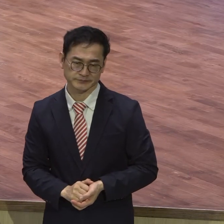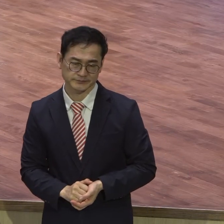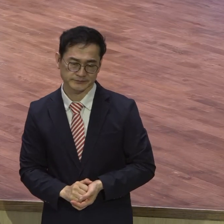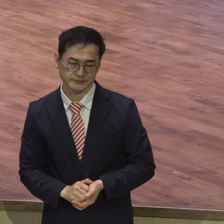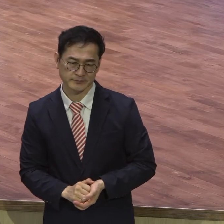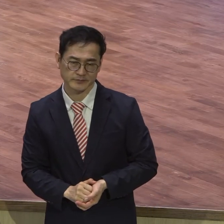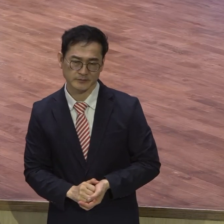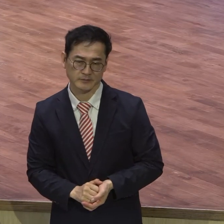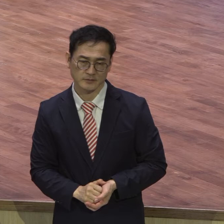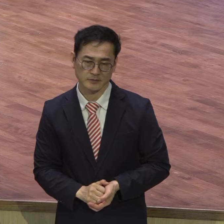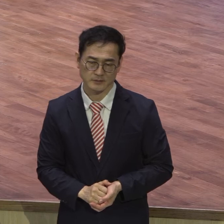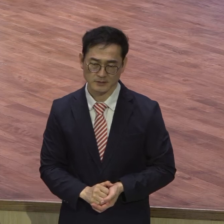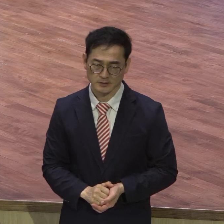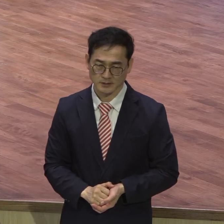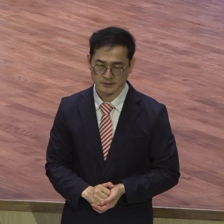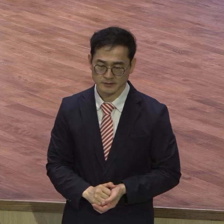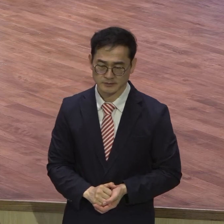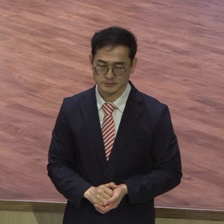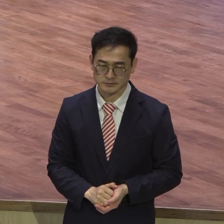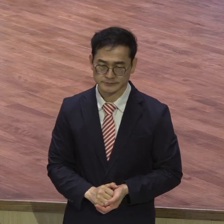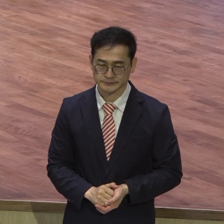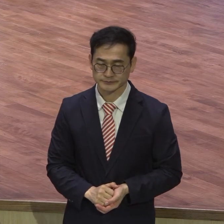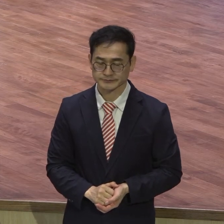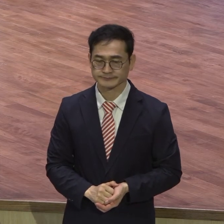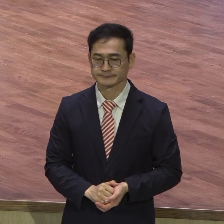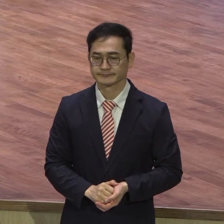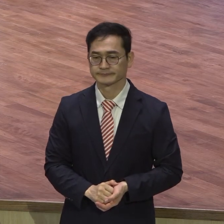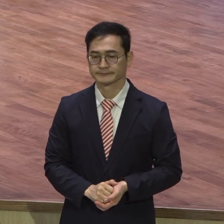물질이 시험 들어서 떠난 것과 똑같습니다